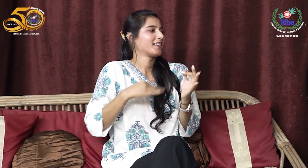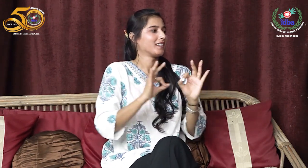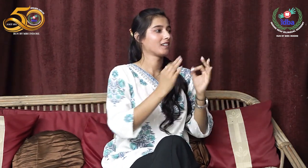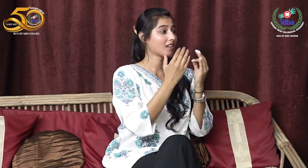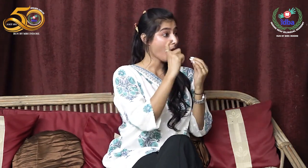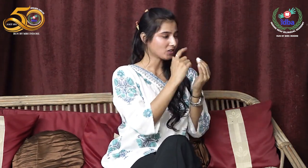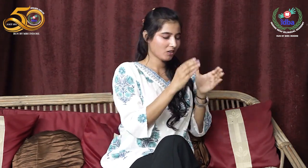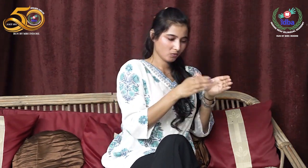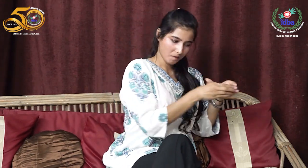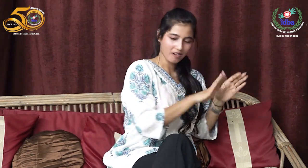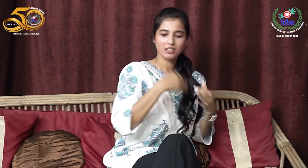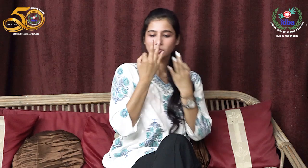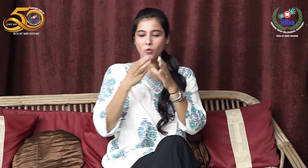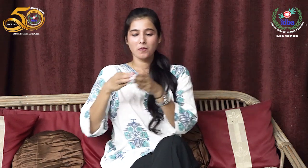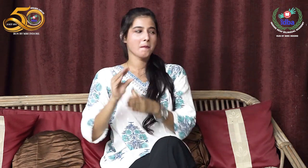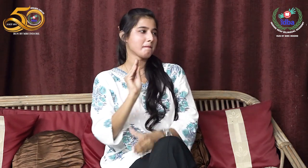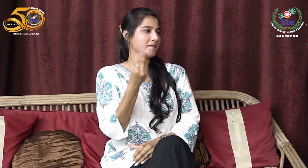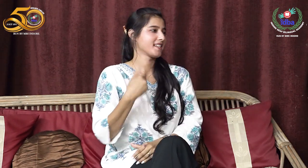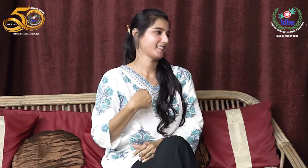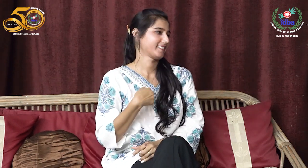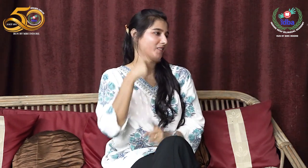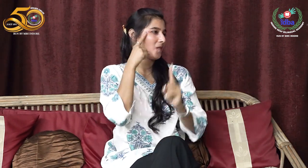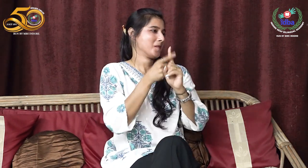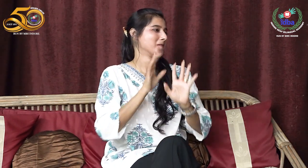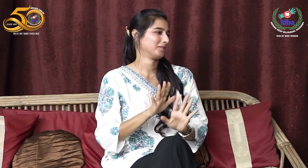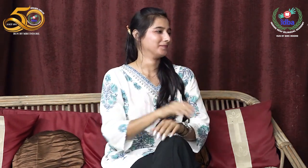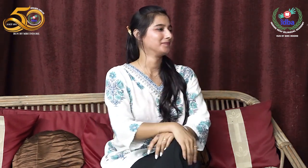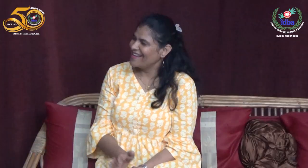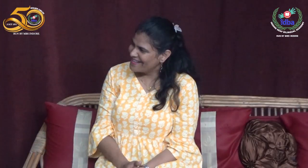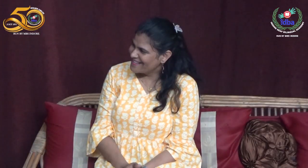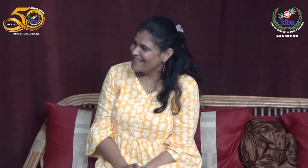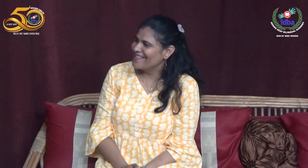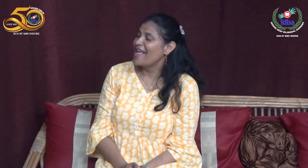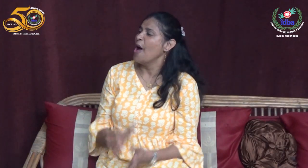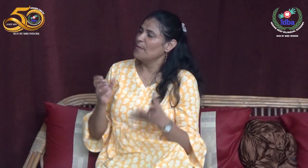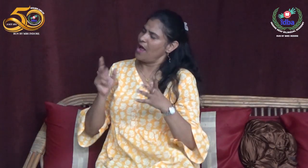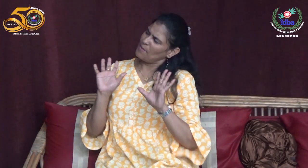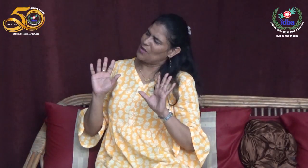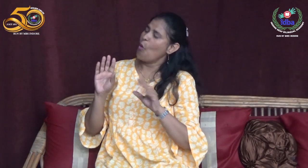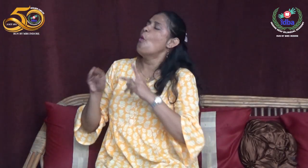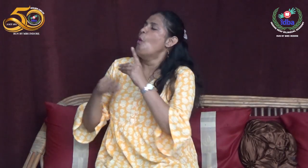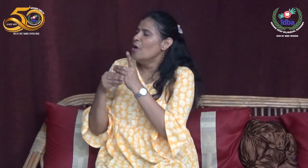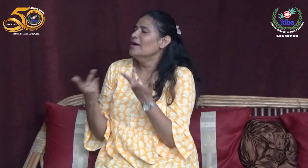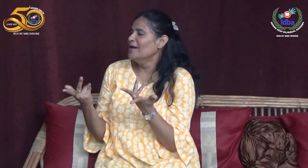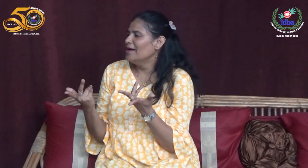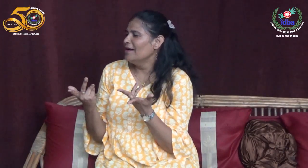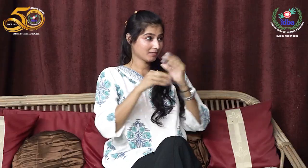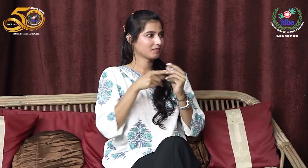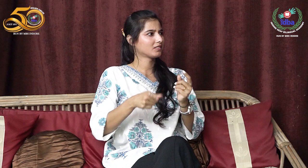अच्छा ही लगता था। सेपरेट जो है वो अच्छा रहे, स्कूल का अलग हो, कॉलेज का अलग हो। मैं चाहती हूँ कि कॉलेज और स्कूल के स्टूडेंट साथ में रहते हैं तो वो बहुत अजीब लगता